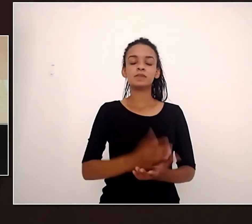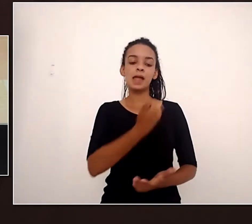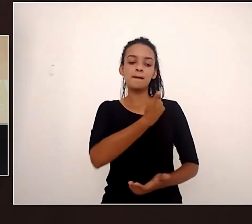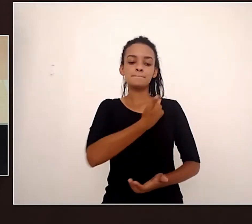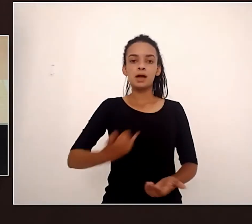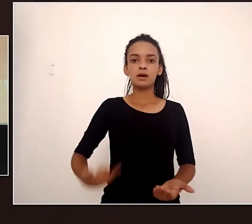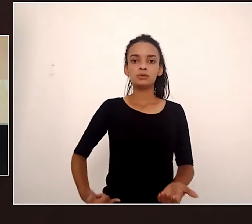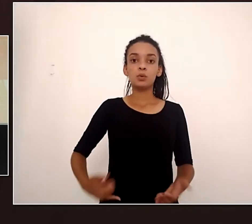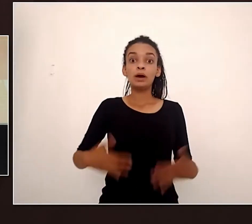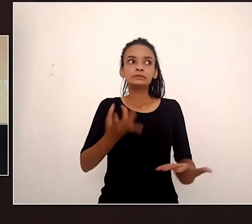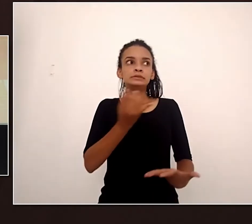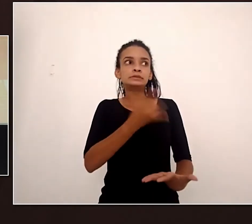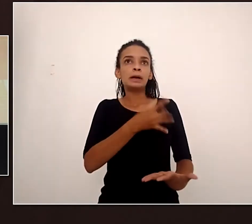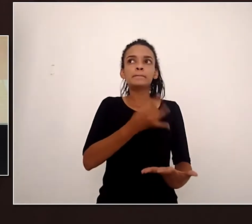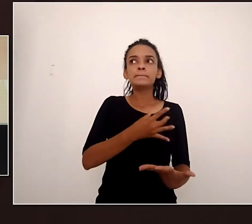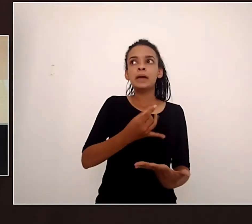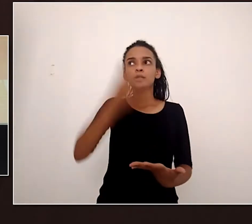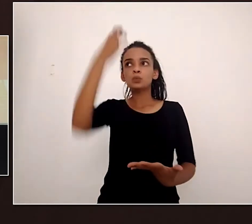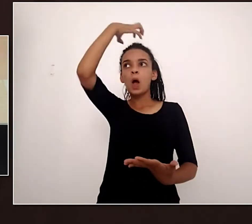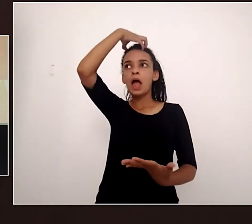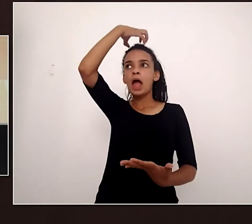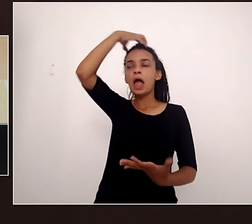medo